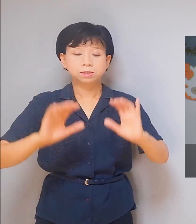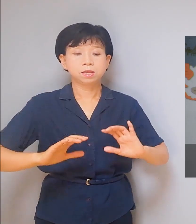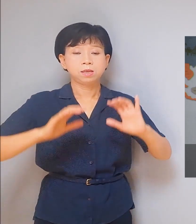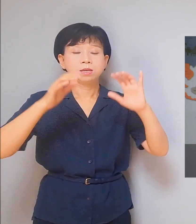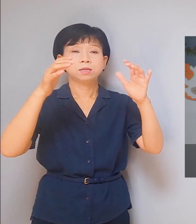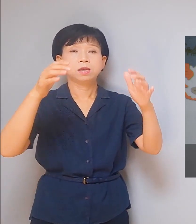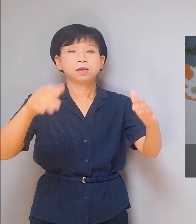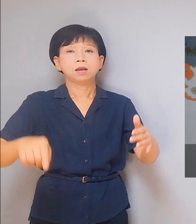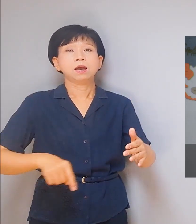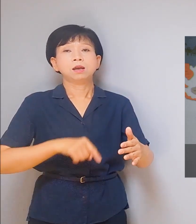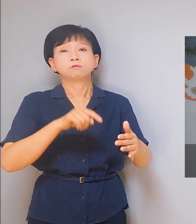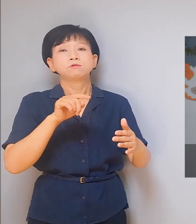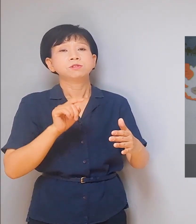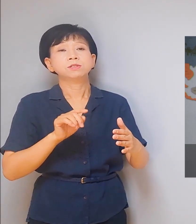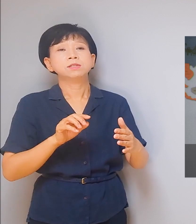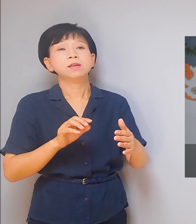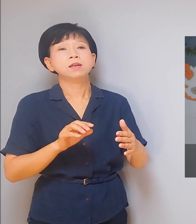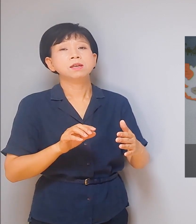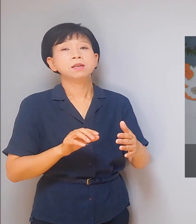열방과 세계